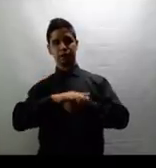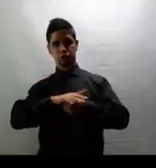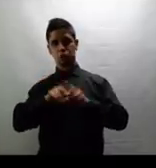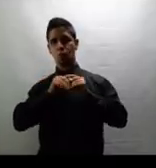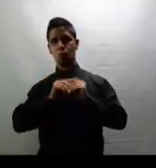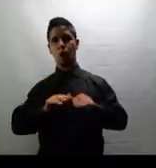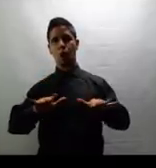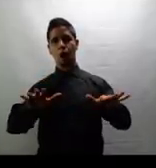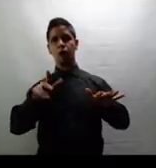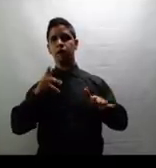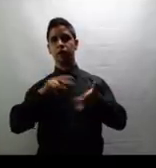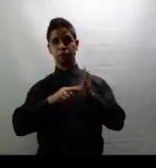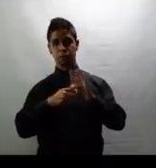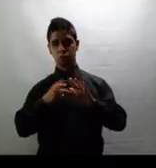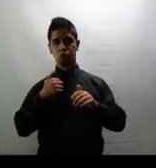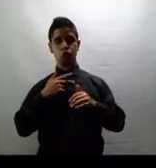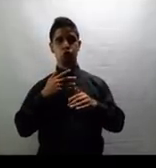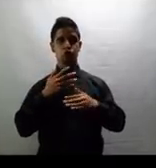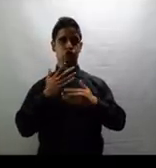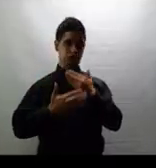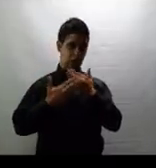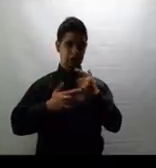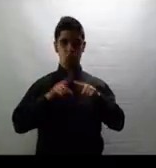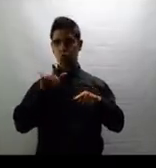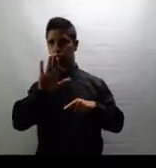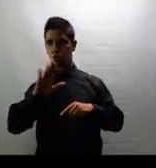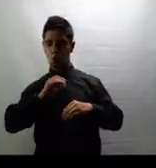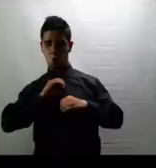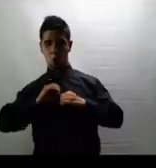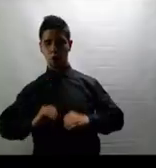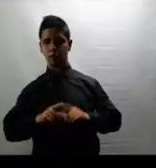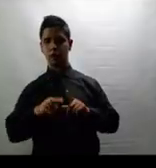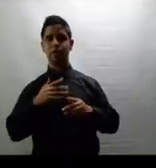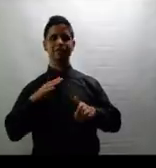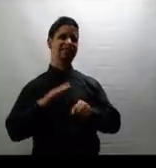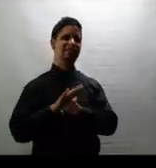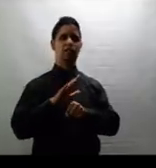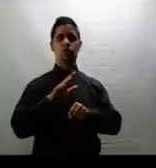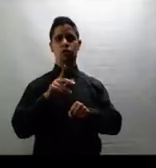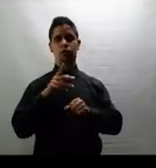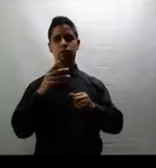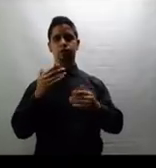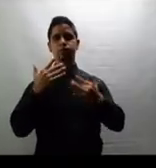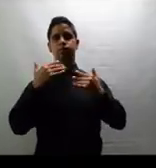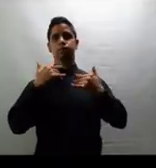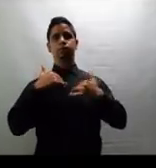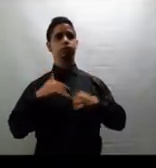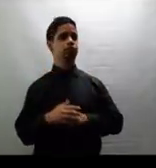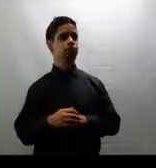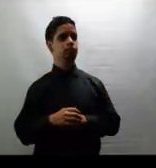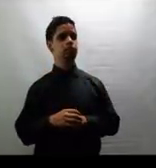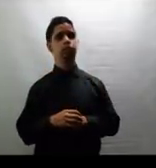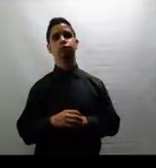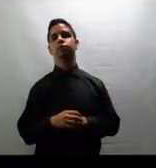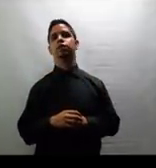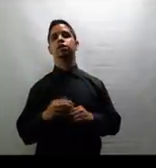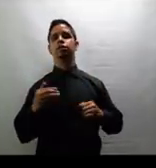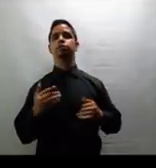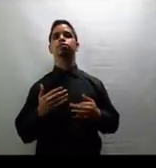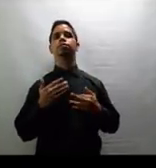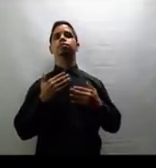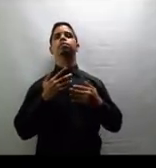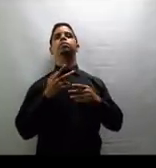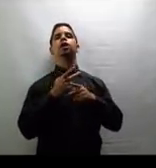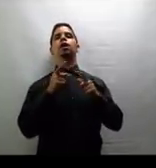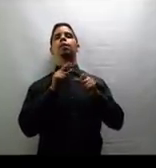entonces esto es algo que la gente como que no lo entiende pero la paz tensa la ansiedad libera